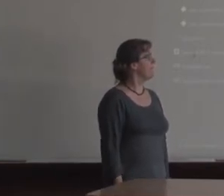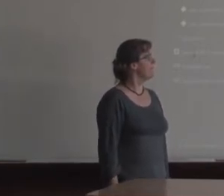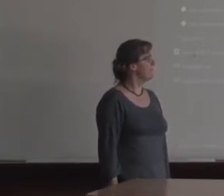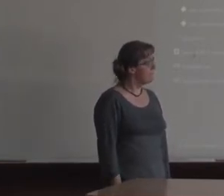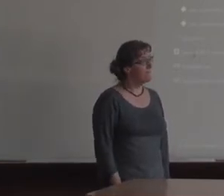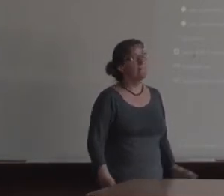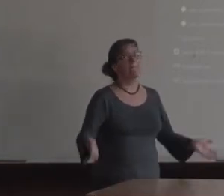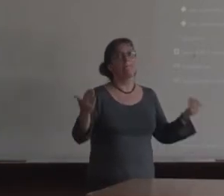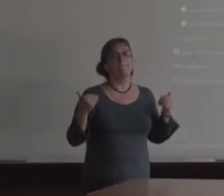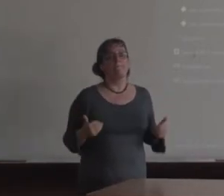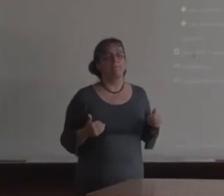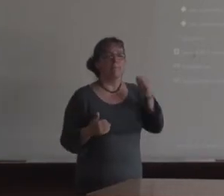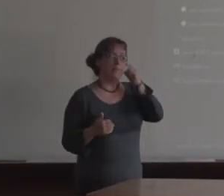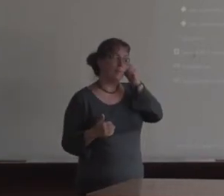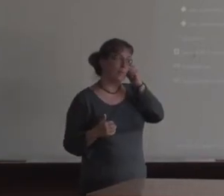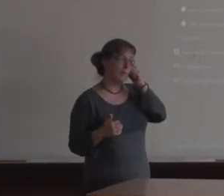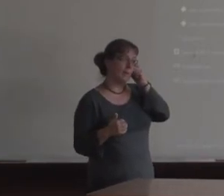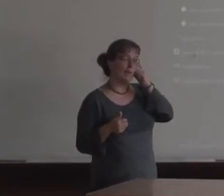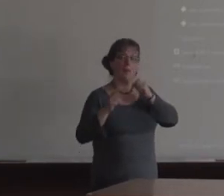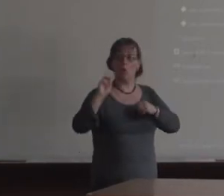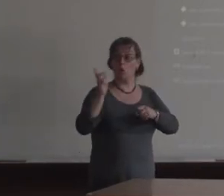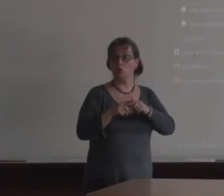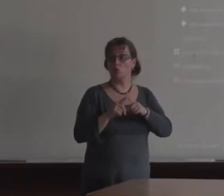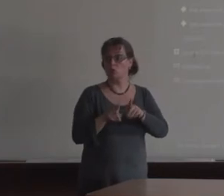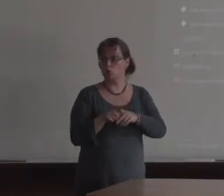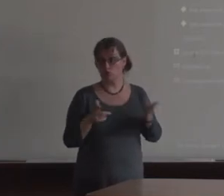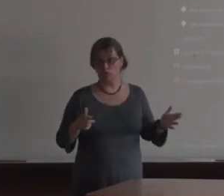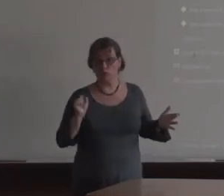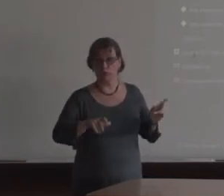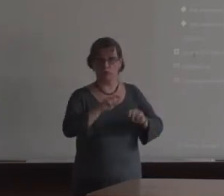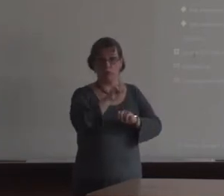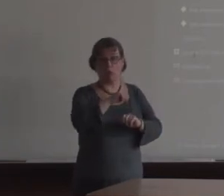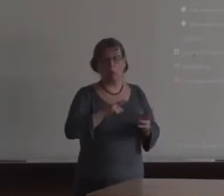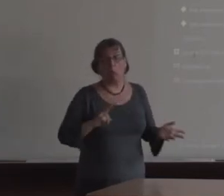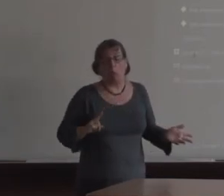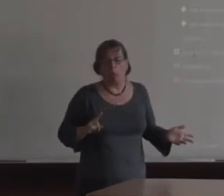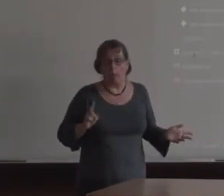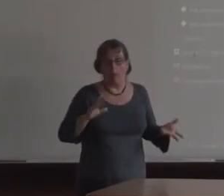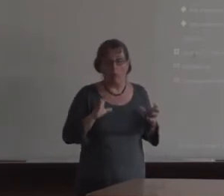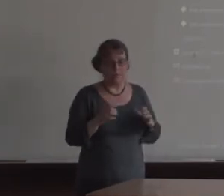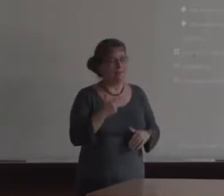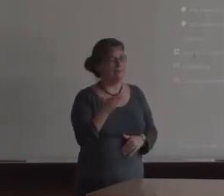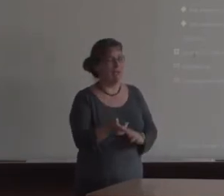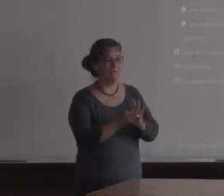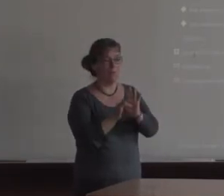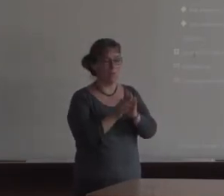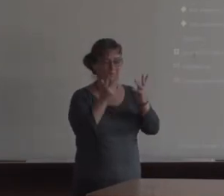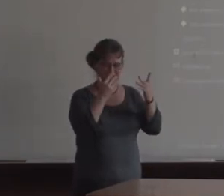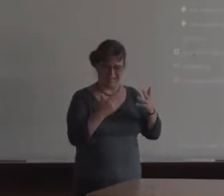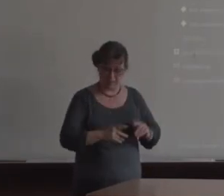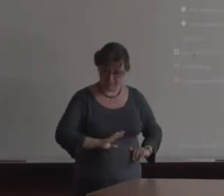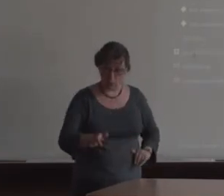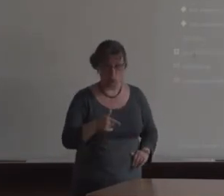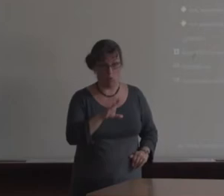Les choses qui ne sont pas forcément triviales non plus à tester, c'est bah, là j'ai une fonction qui ne fait pas juste des calculs, elle va écrire des choses. Donc